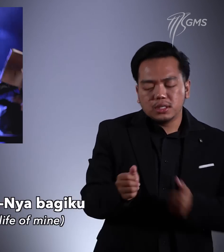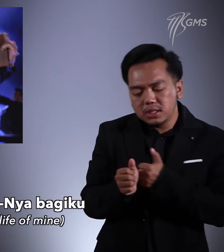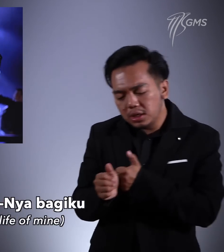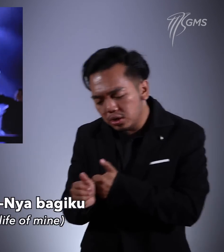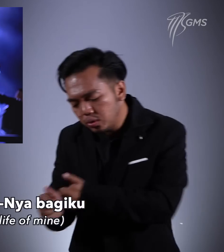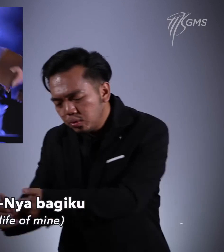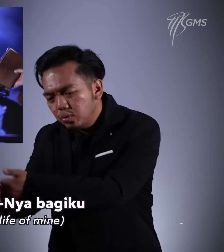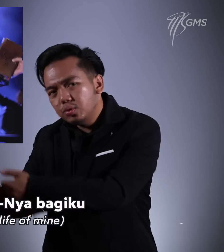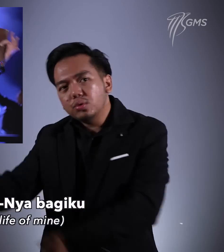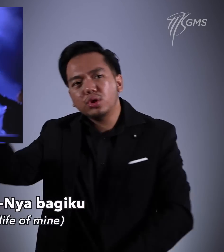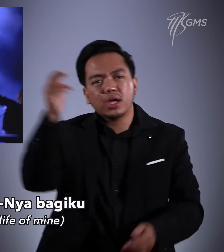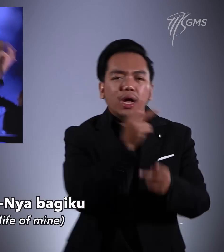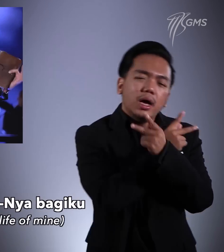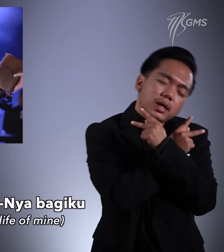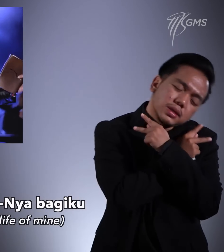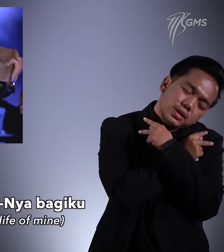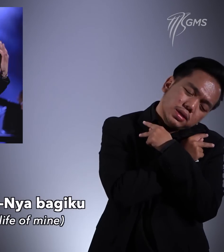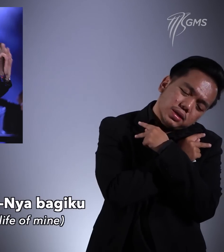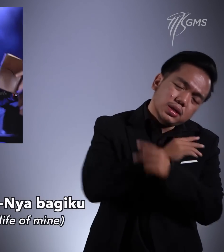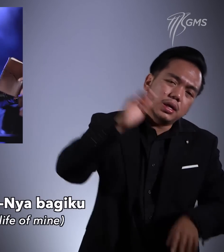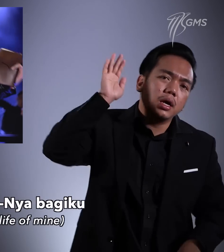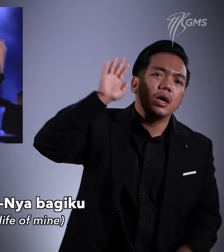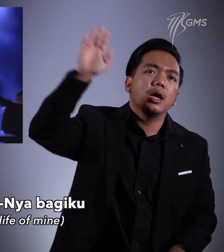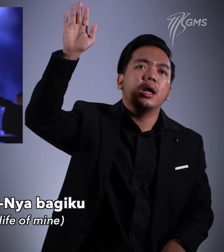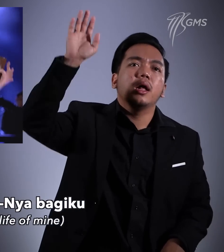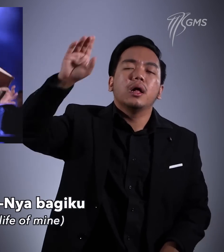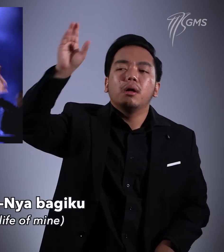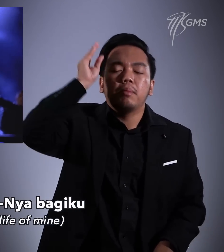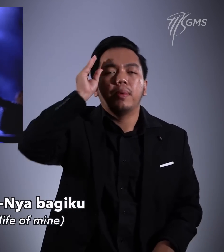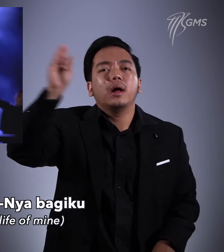sediakan seturut kasih-Nya